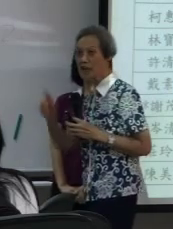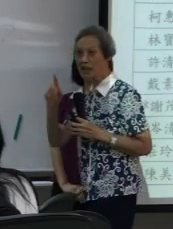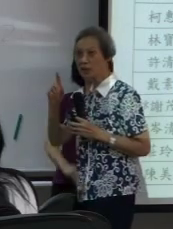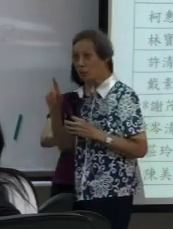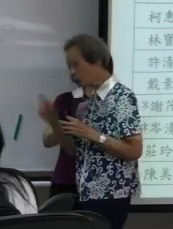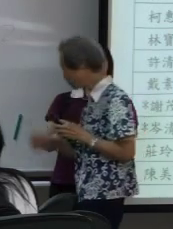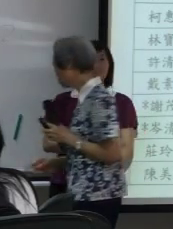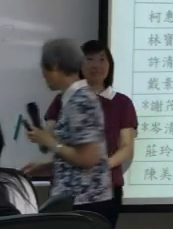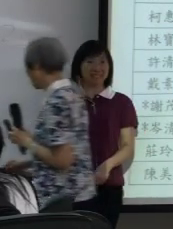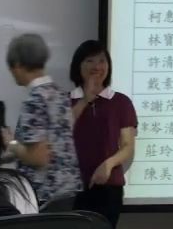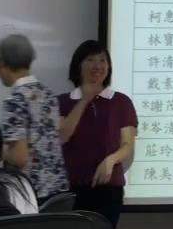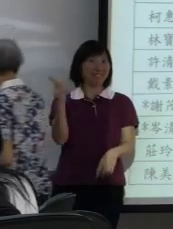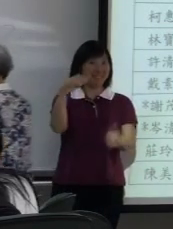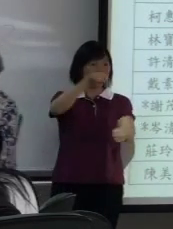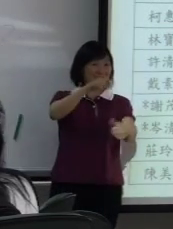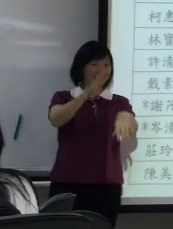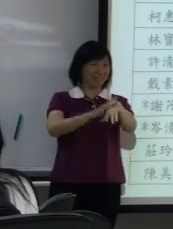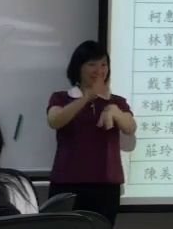非常优秀的